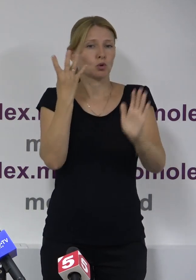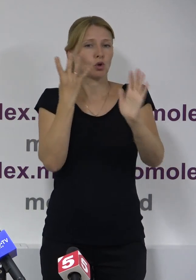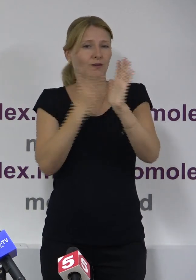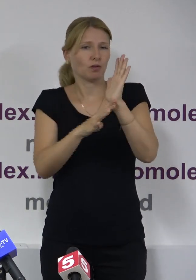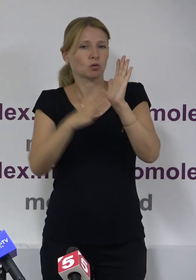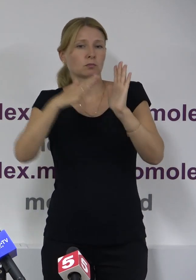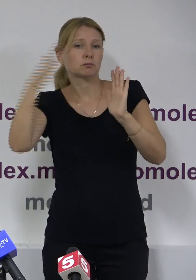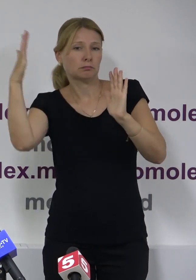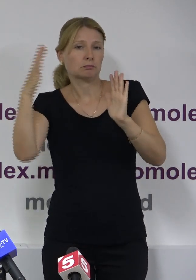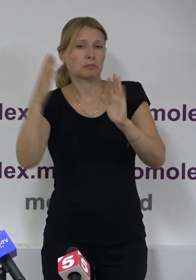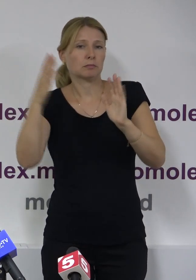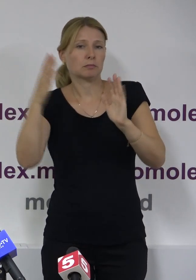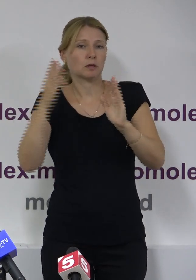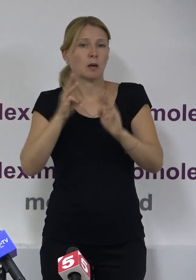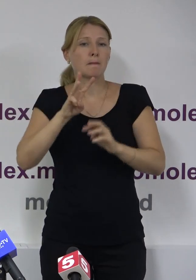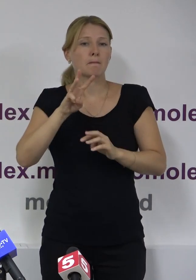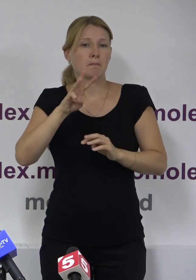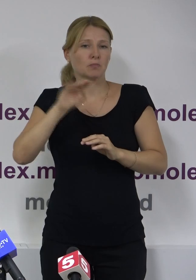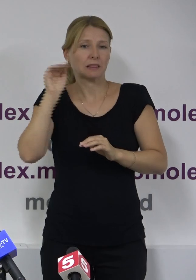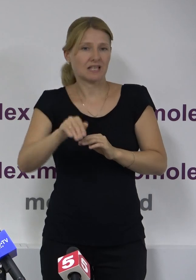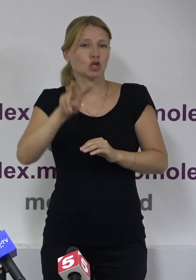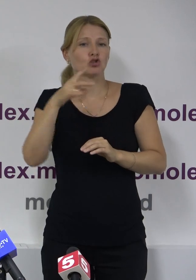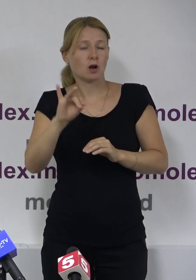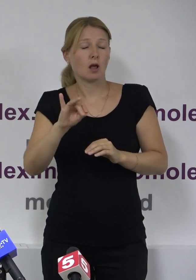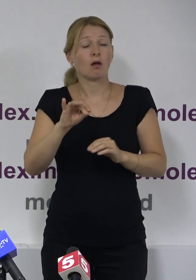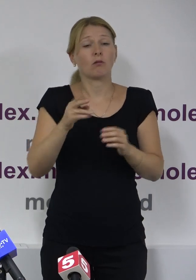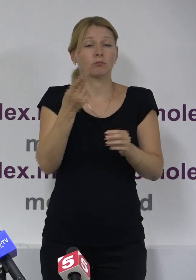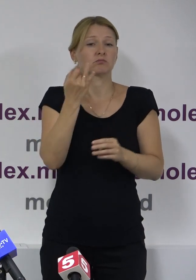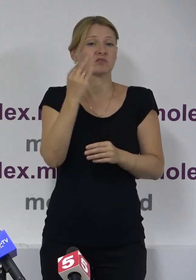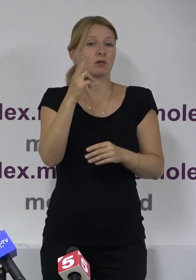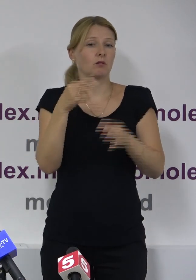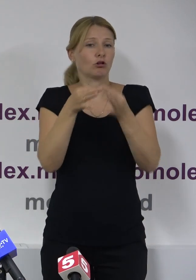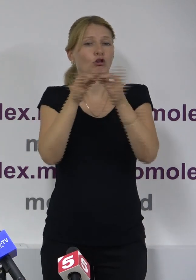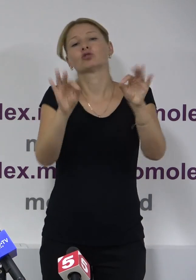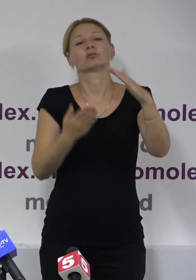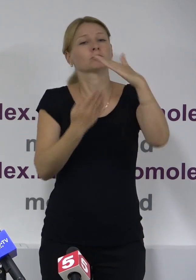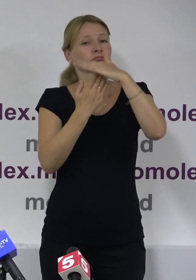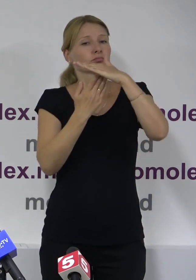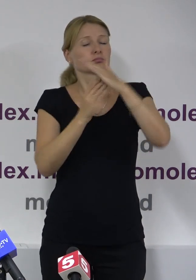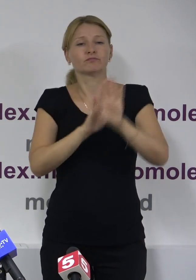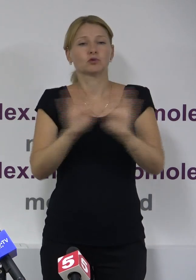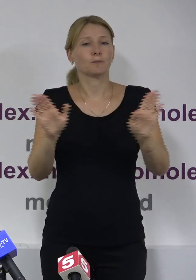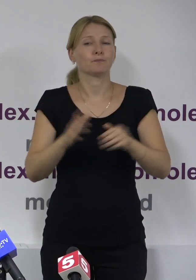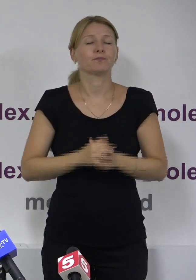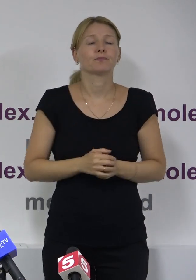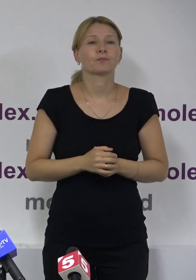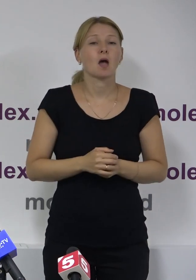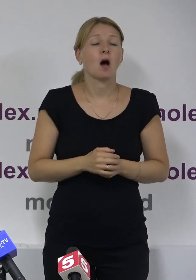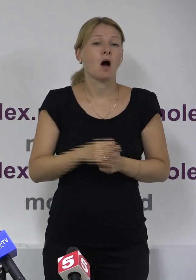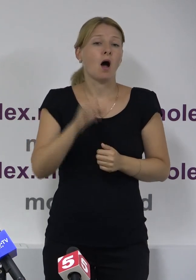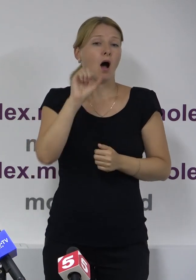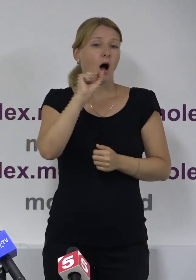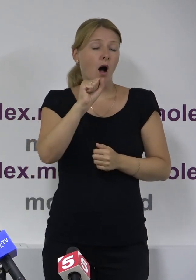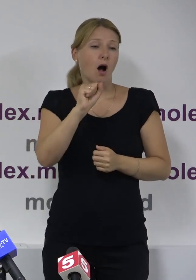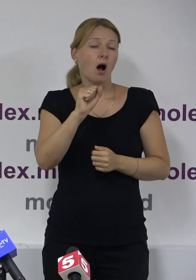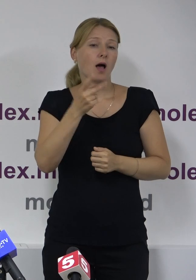498.610 lei, așa cum a stabilit Comisia Electorală Centrală, acel plafon pentru grupuri de inițiativă. În ceea ce privește plafonul